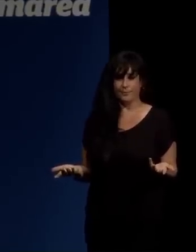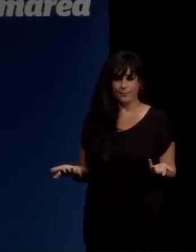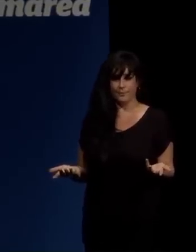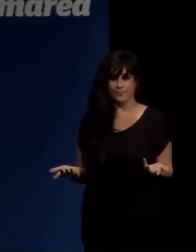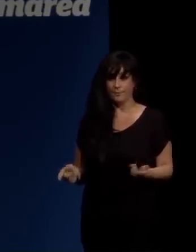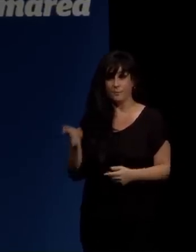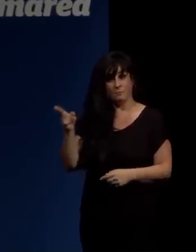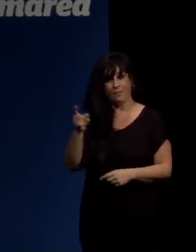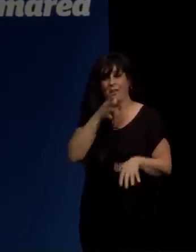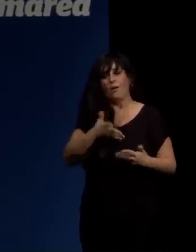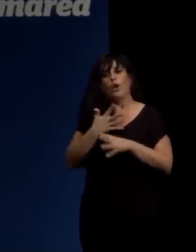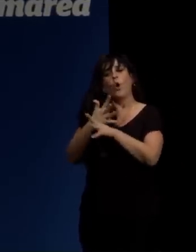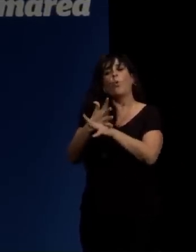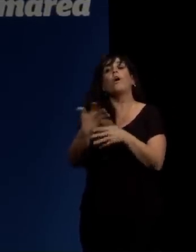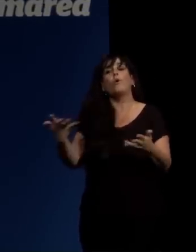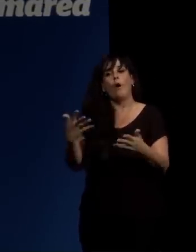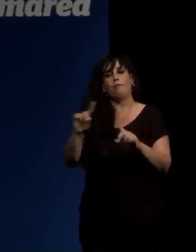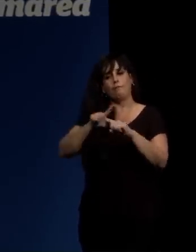que agora xoga a crear unha familia.